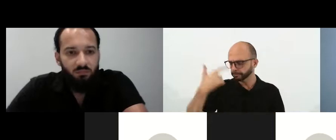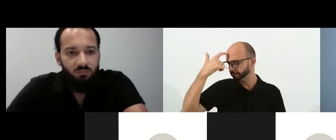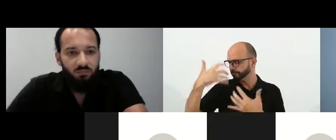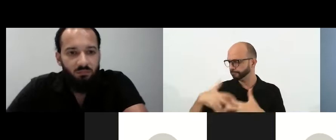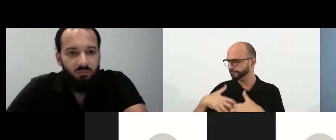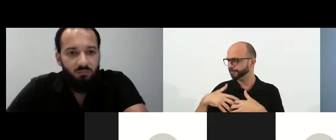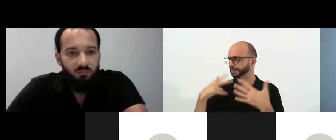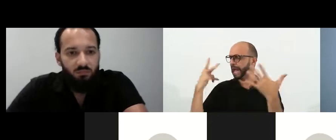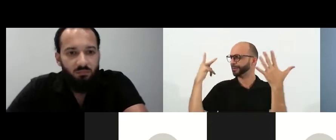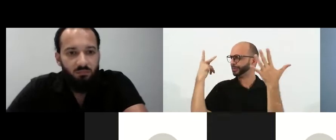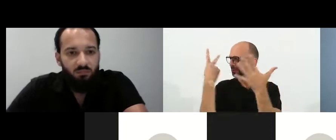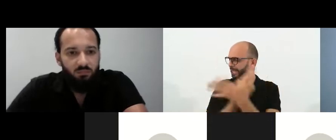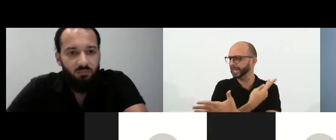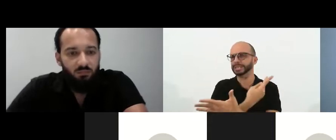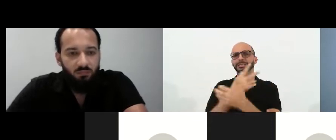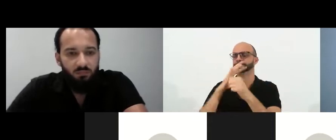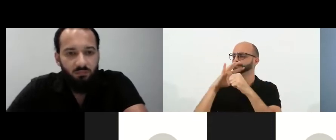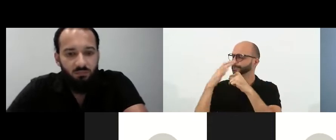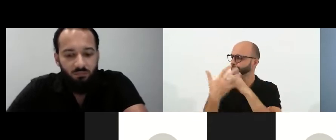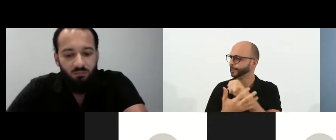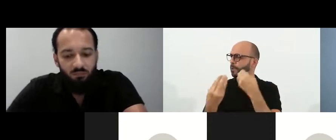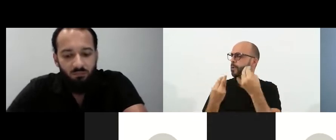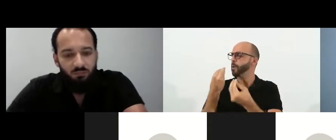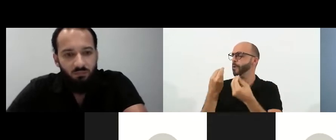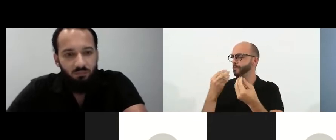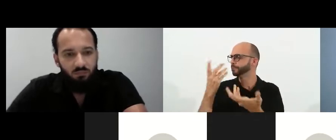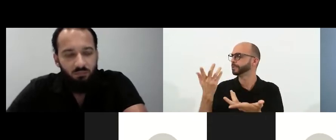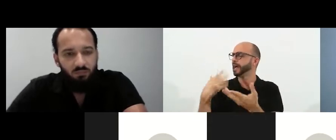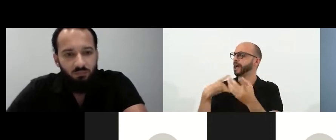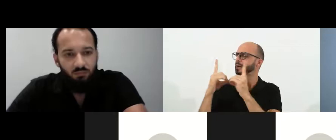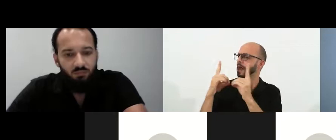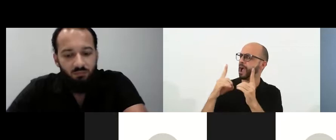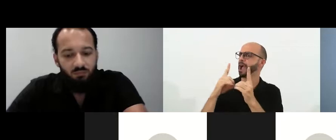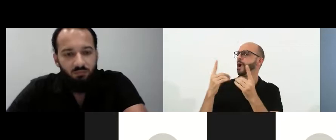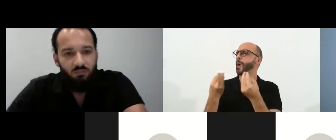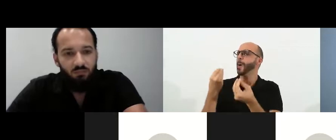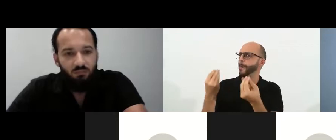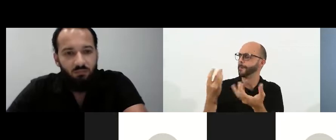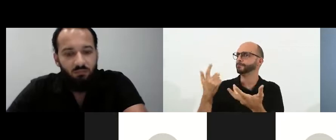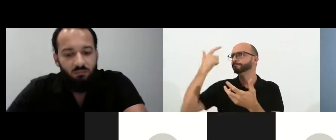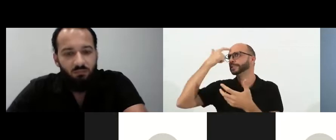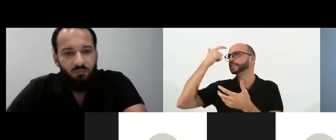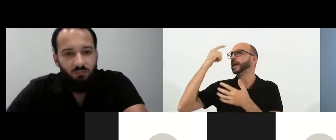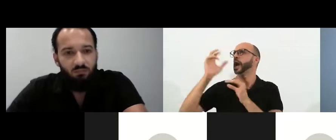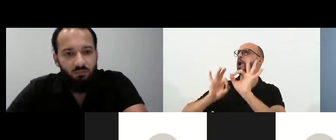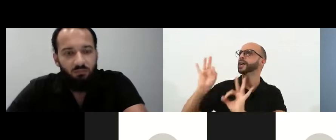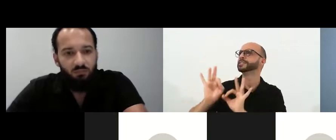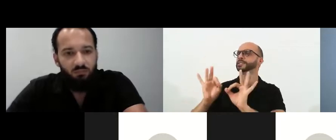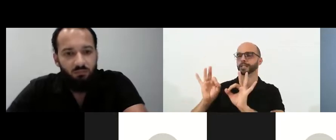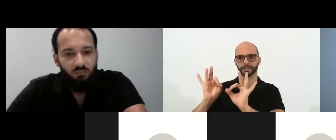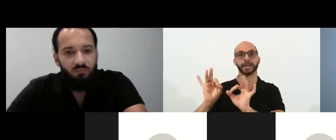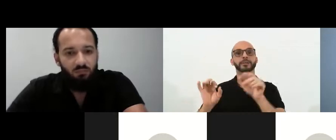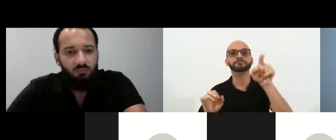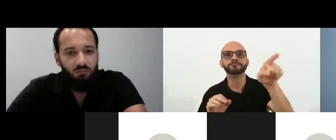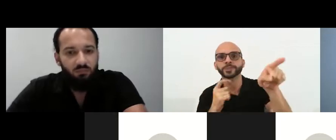E isso é importante. E eu fiquei refletindo sobre essa questão da pandemia, sempre reflito sobre como fazer essas